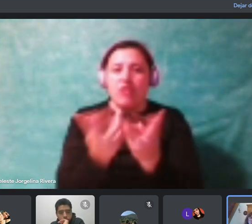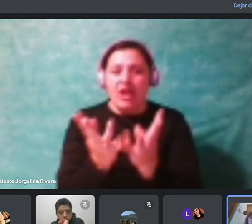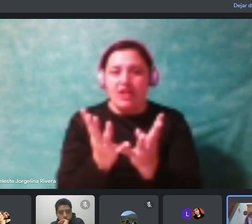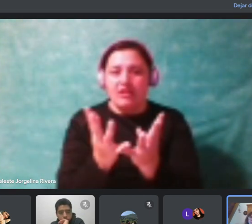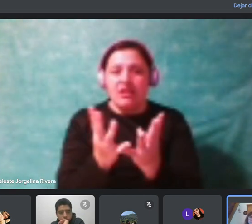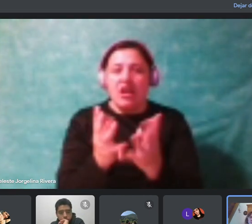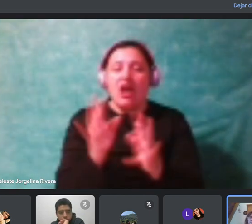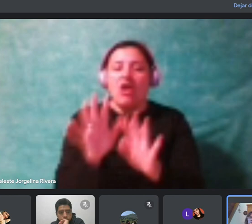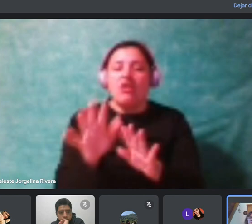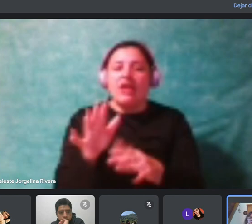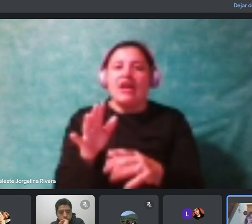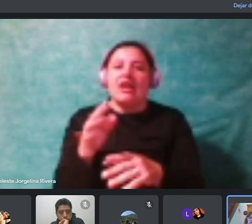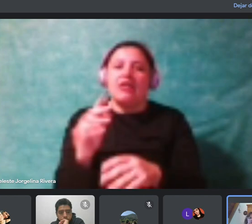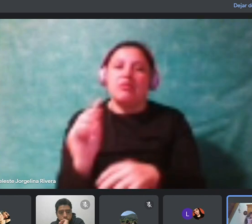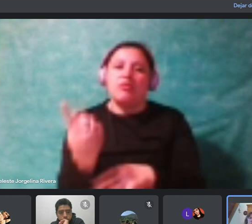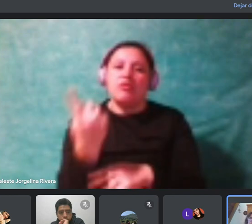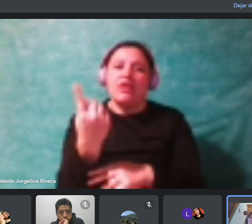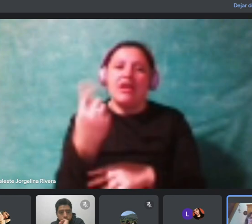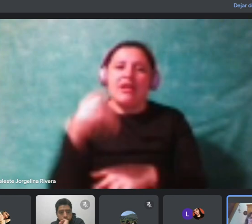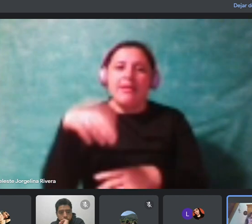medios.